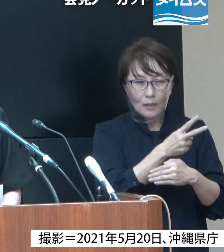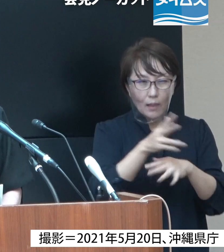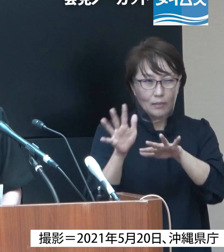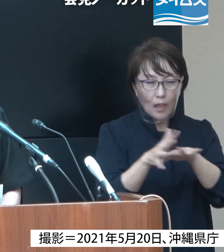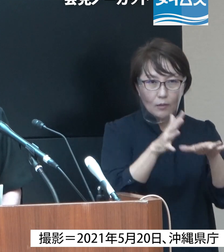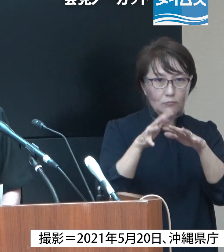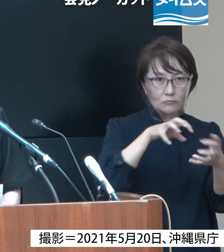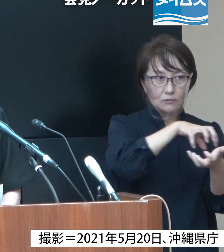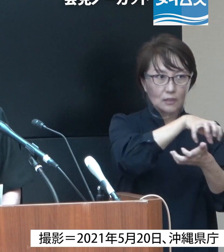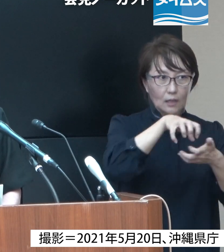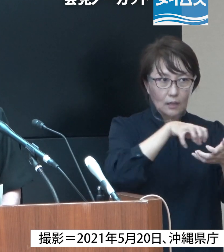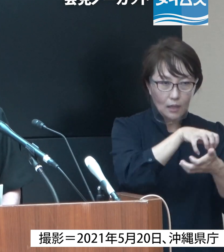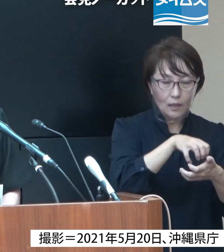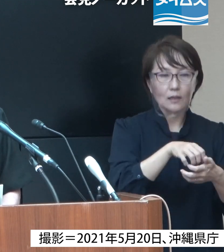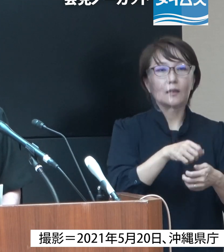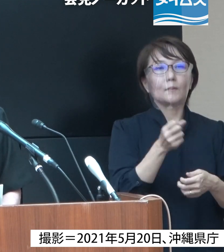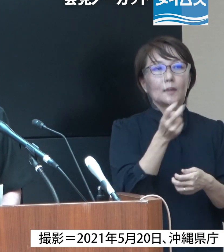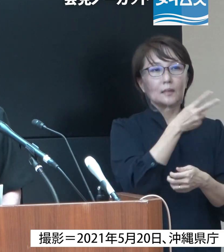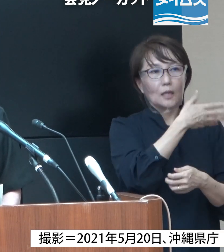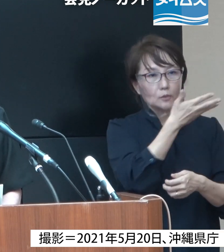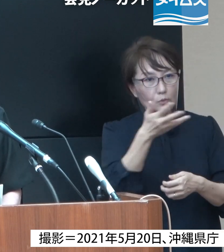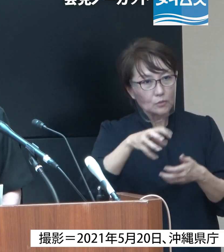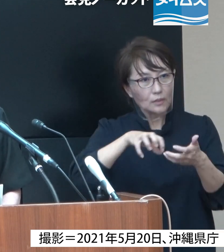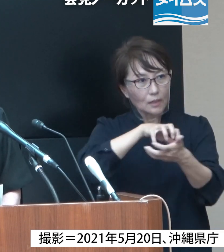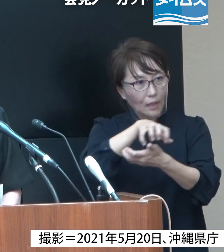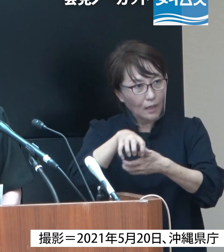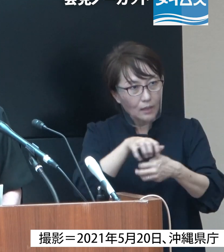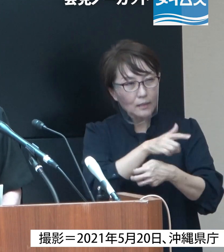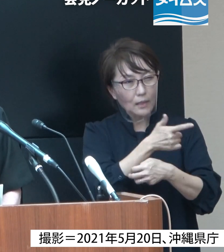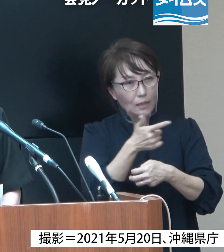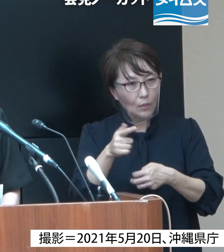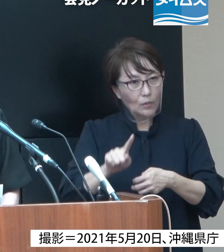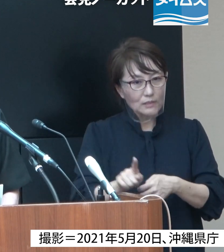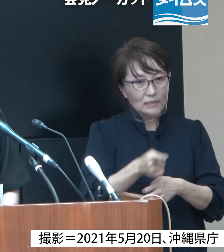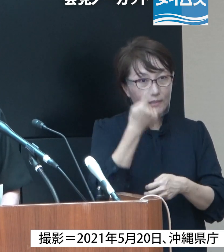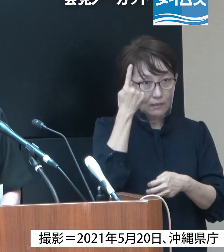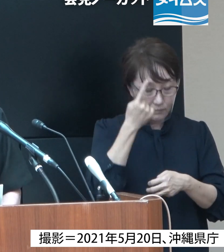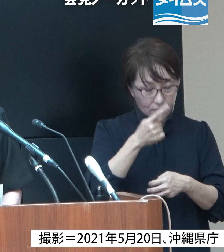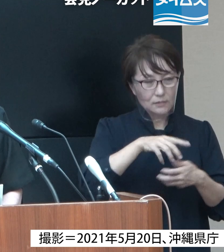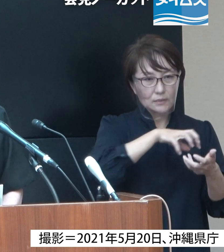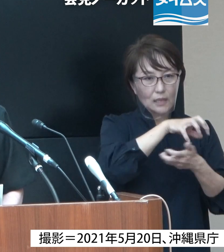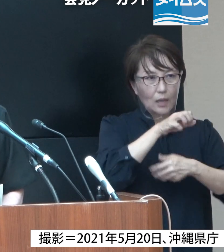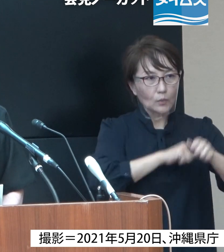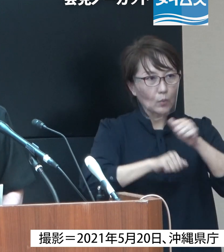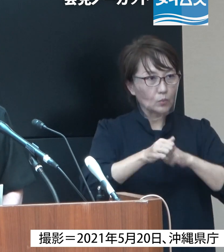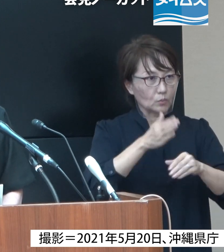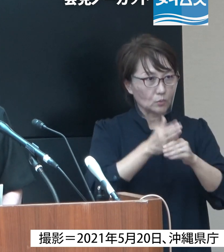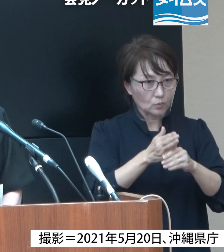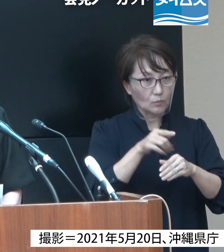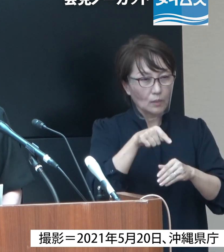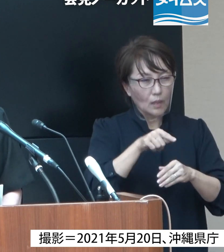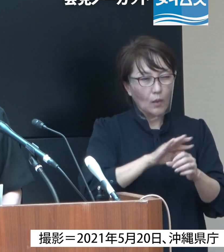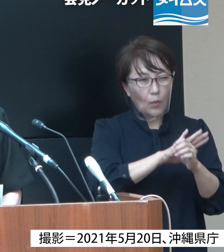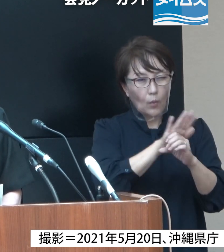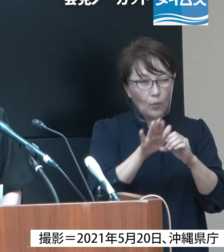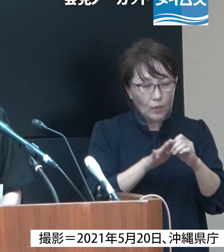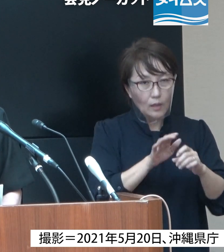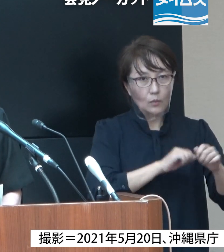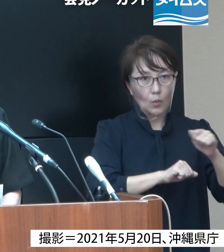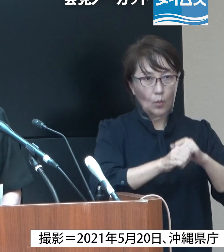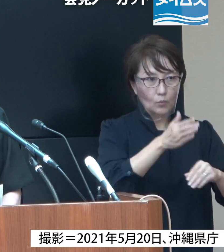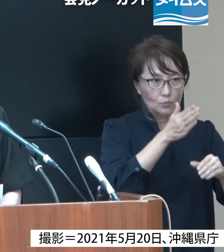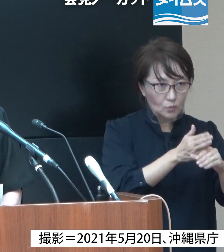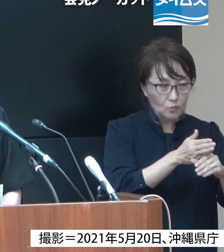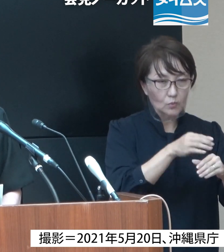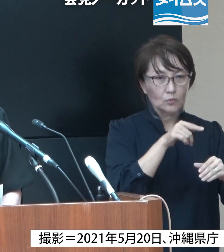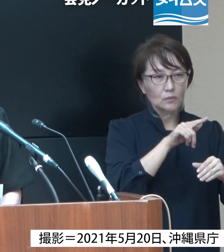害、水害などの自然災害に取り組んでいること、このコロナに取り組んでいること等など